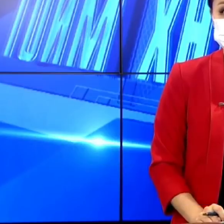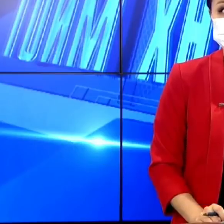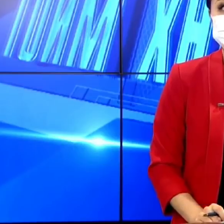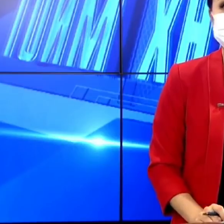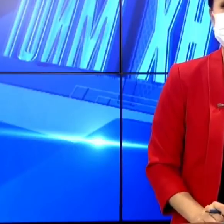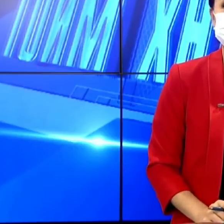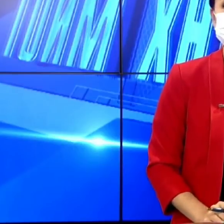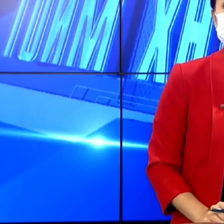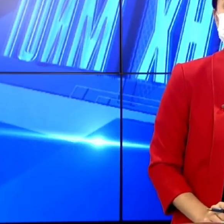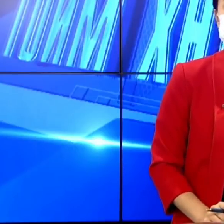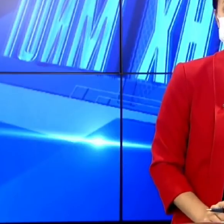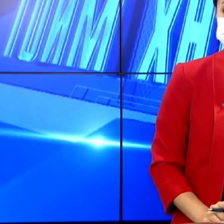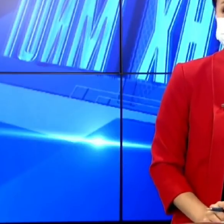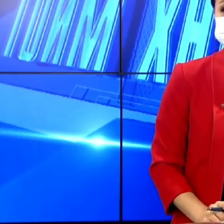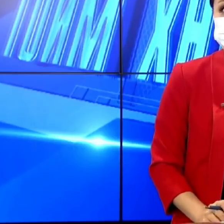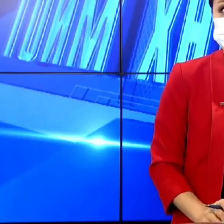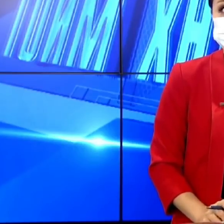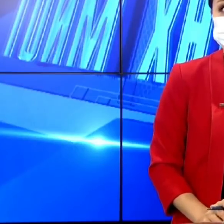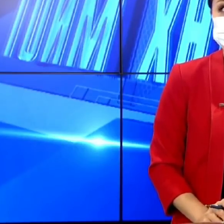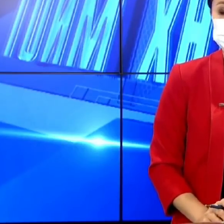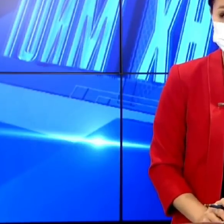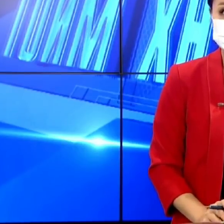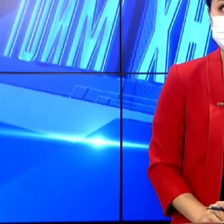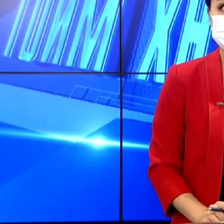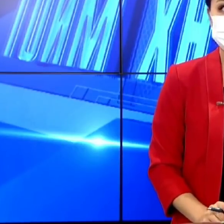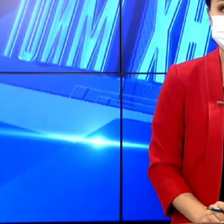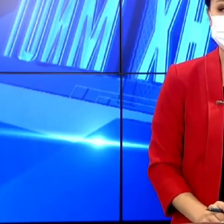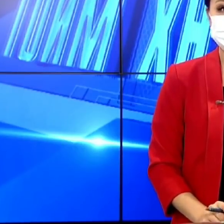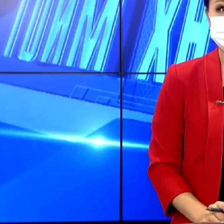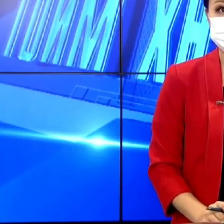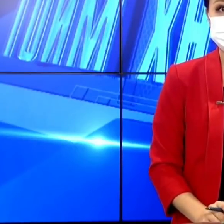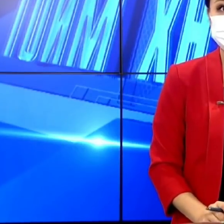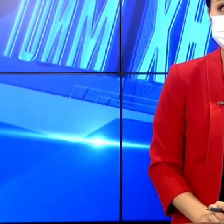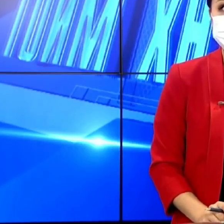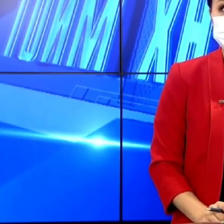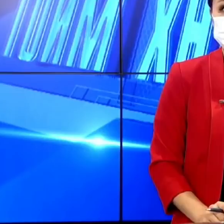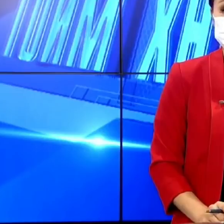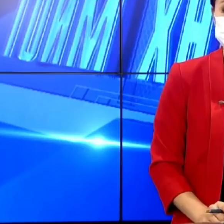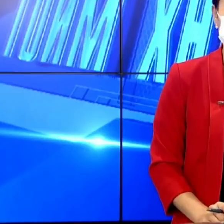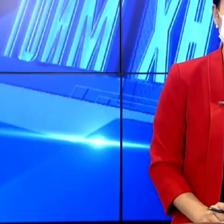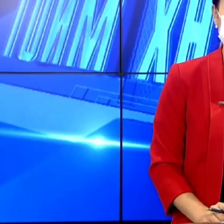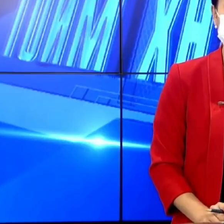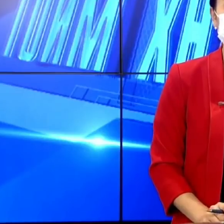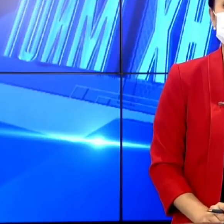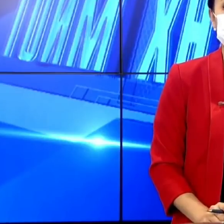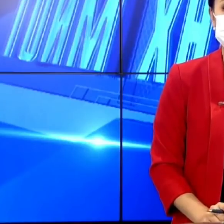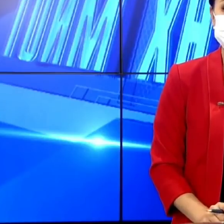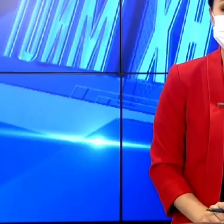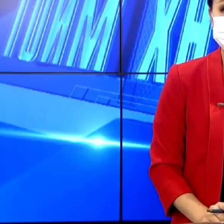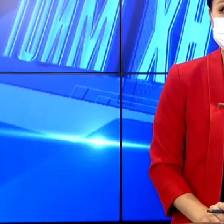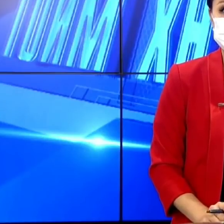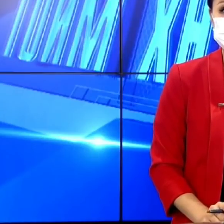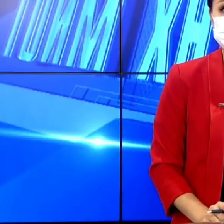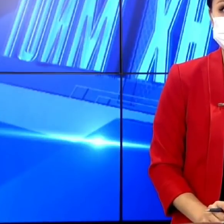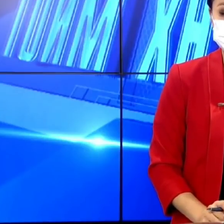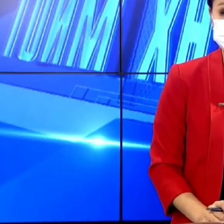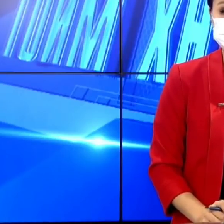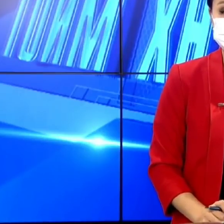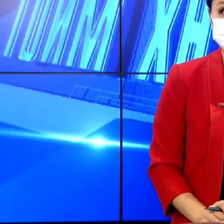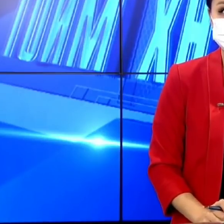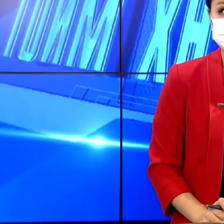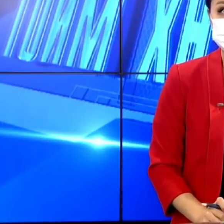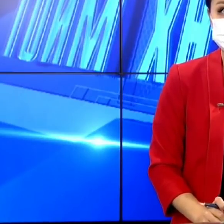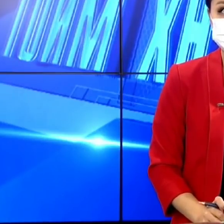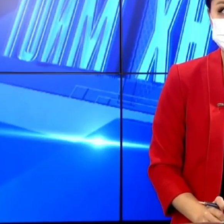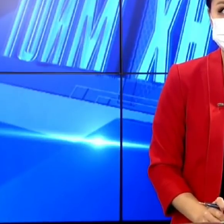боллоо. Тэгэхээр дэлхийн тахин төдийгүй манай улсад иргэдийн хамгийн их анхаарлыг татаж байгаа сэдв бол шин төрлийн COVID-19 вирусын халдварын